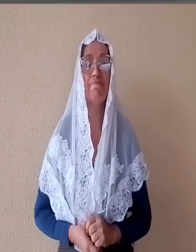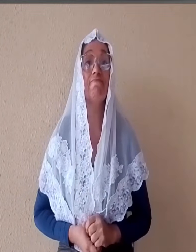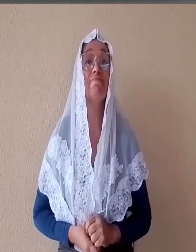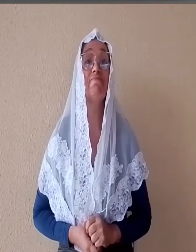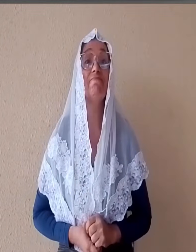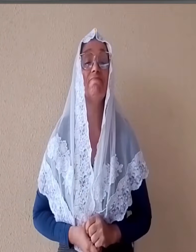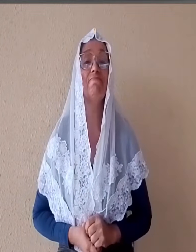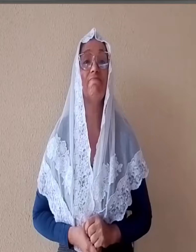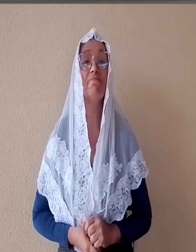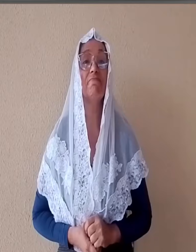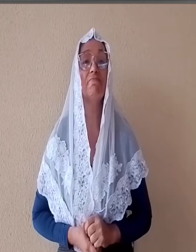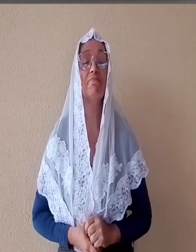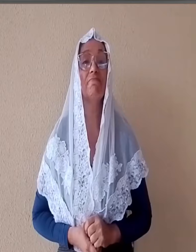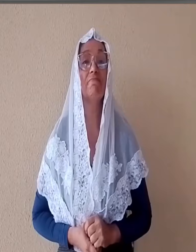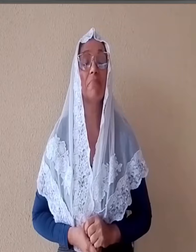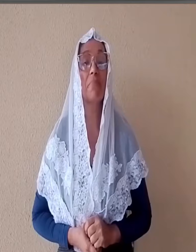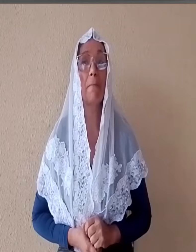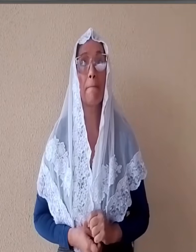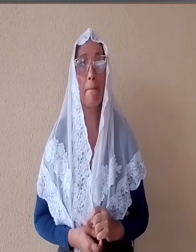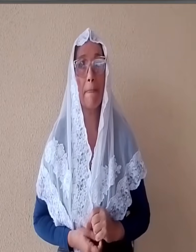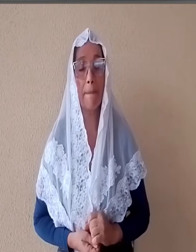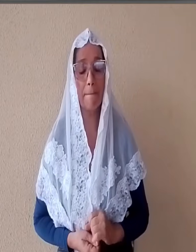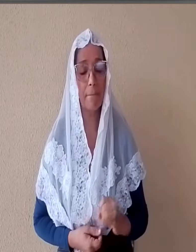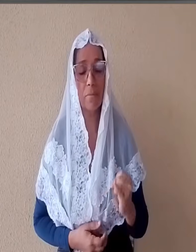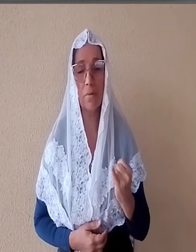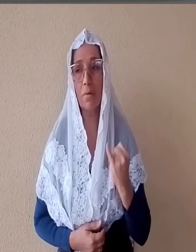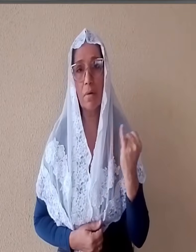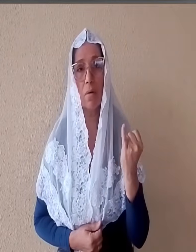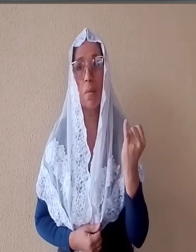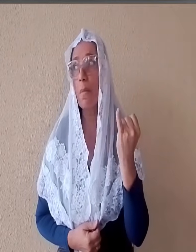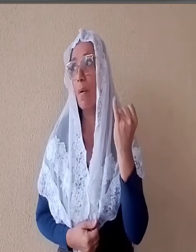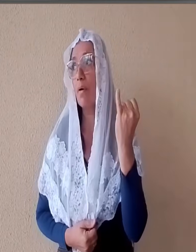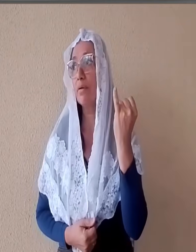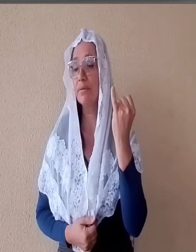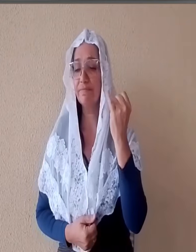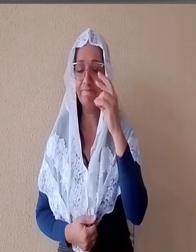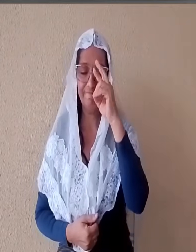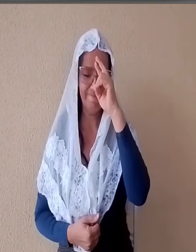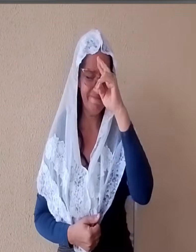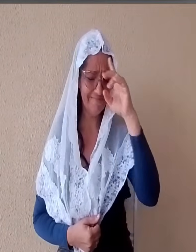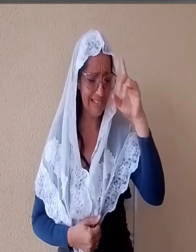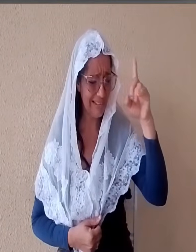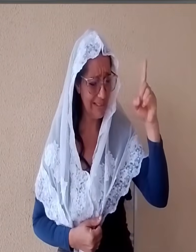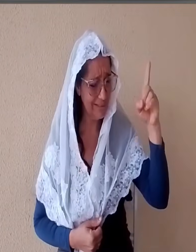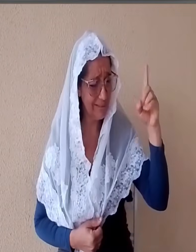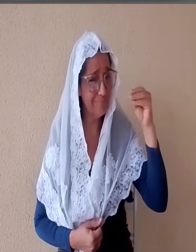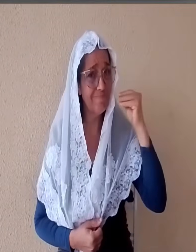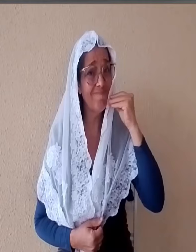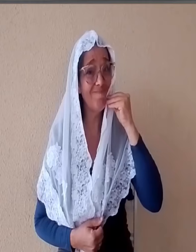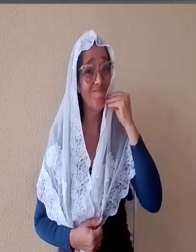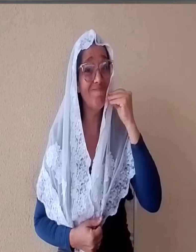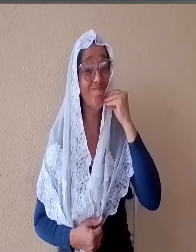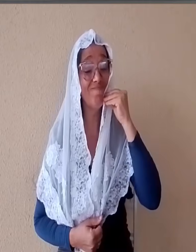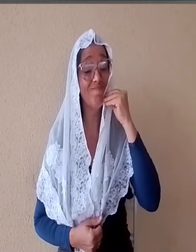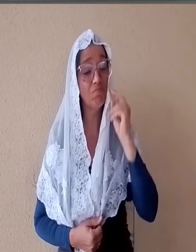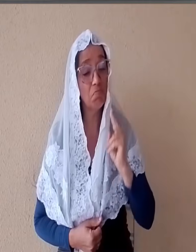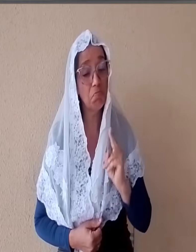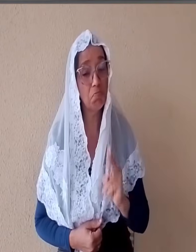Senhor, mas o Senhor sempre vem fazendo teste no nosso meio. Glória ao nome do Senhor. E de